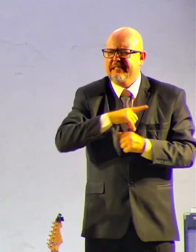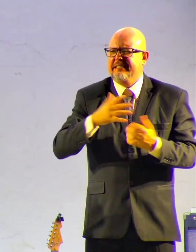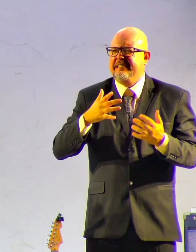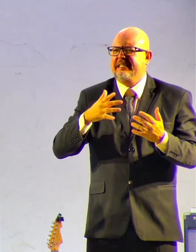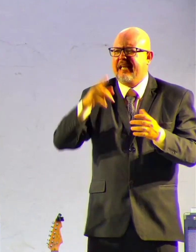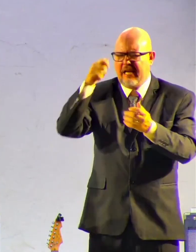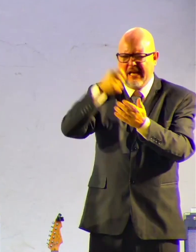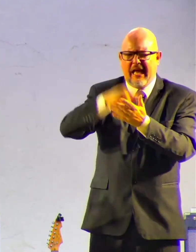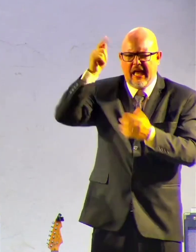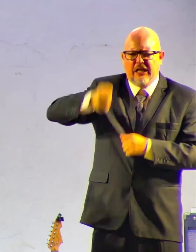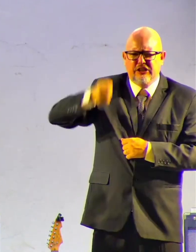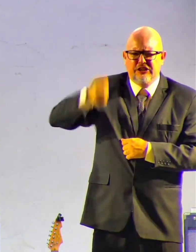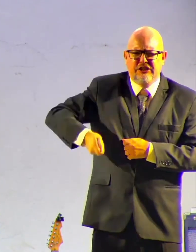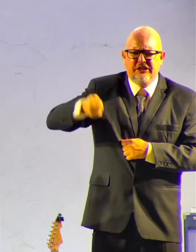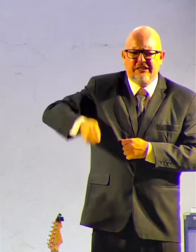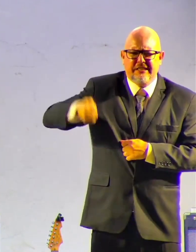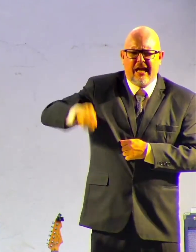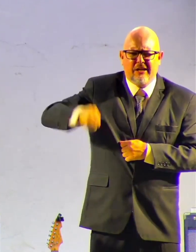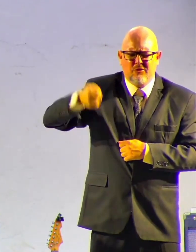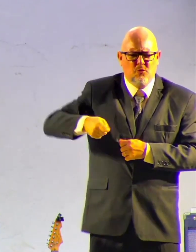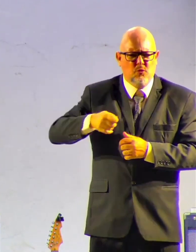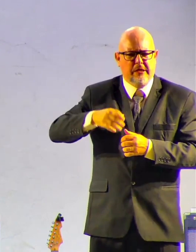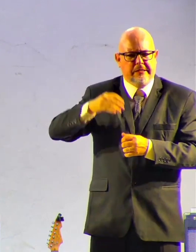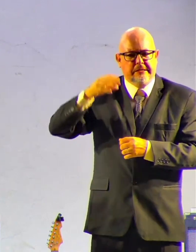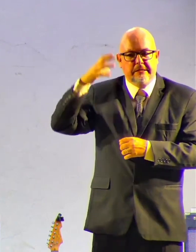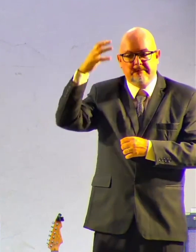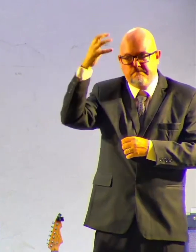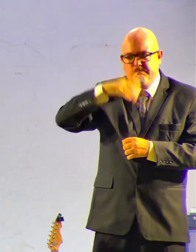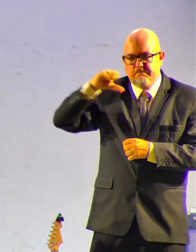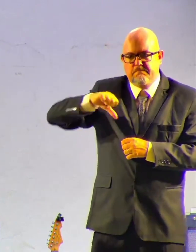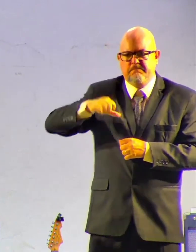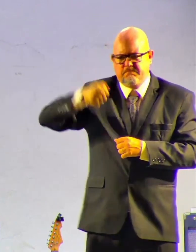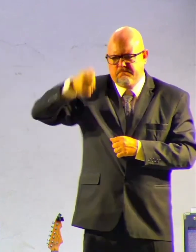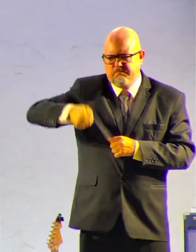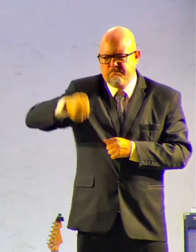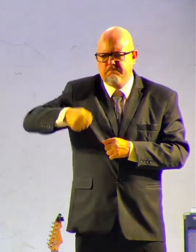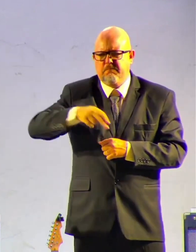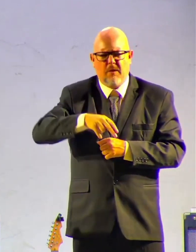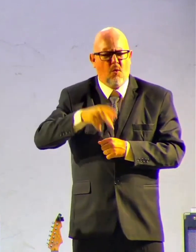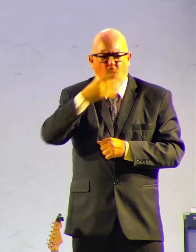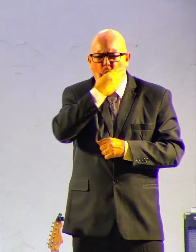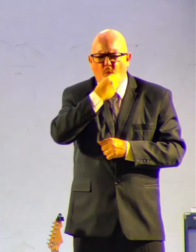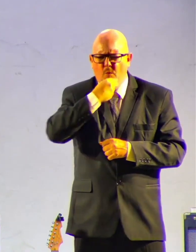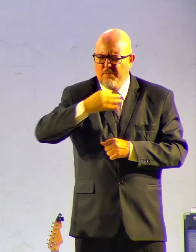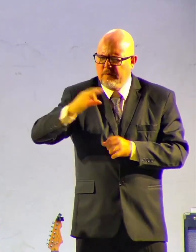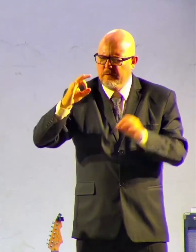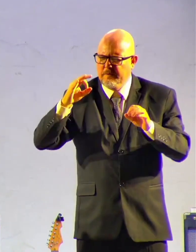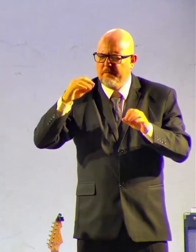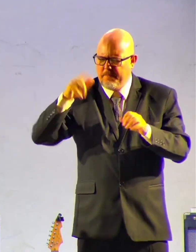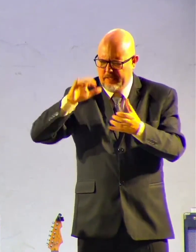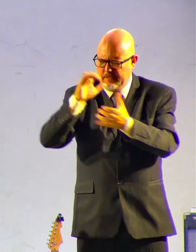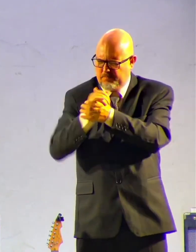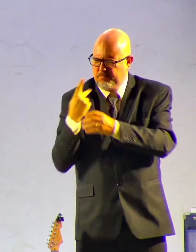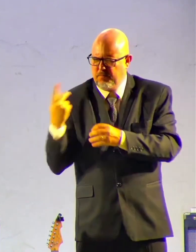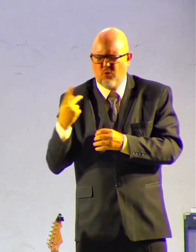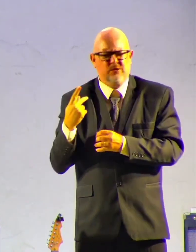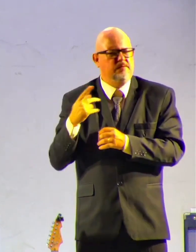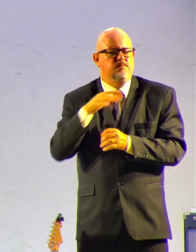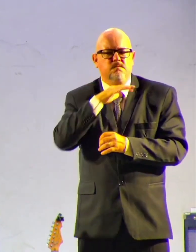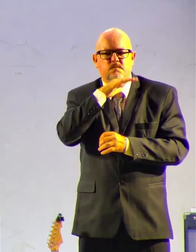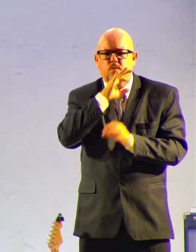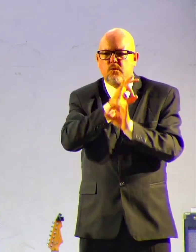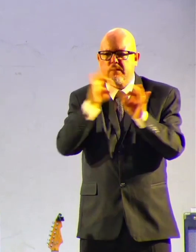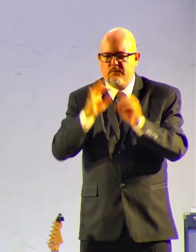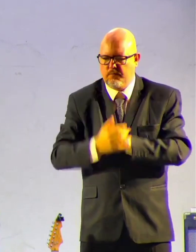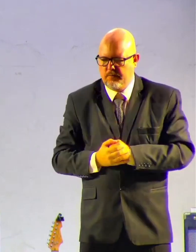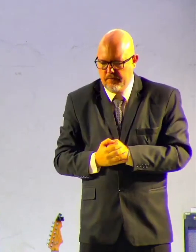governo ditador, carrasco, perverso, chamado Ceausescu e a sua mulher. Para vocês terem uma